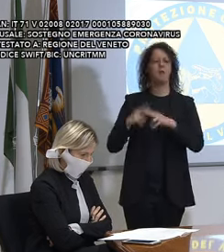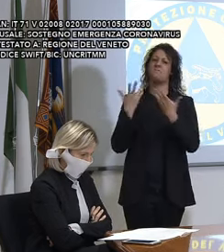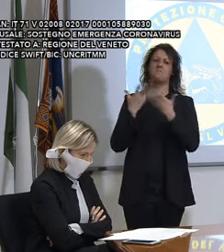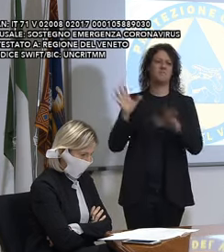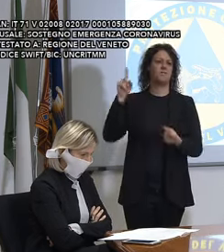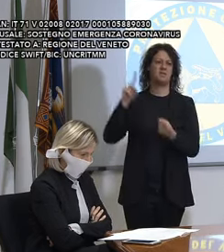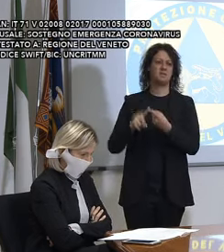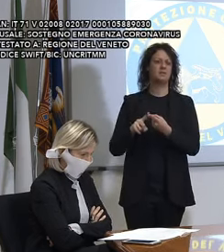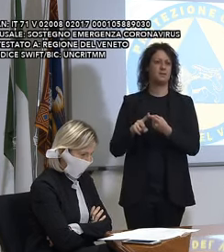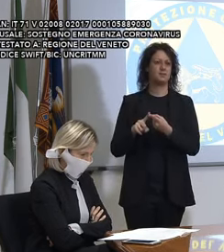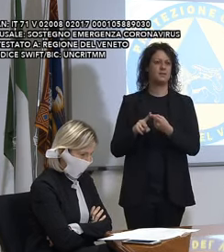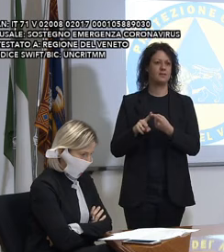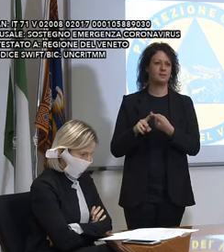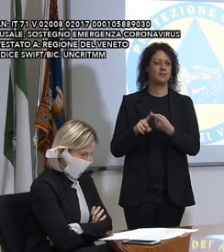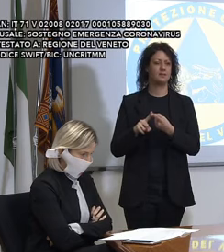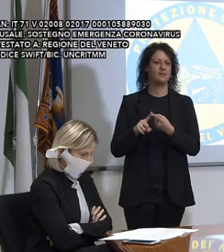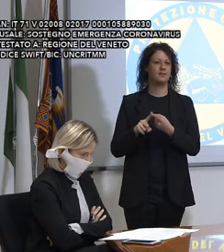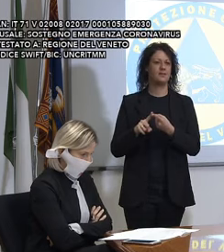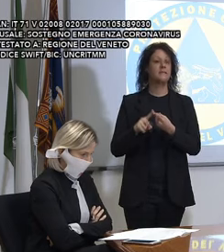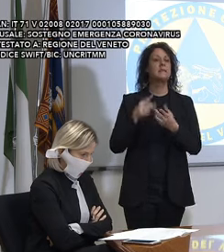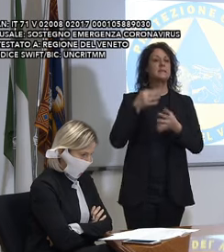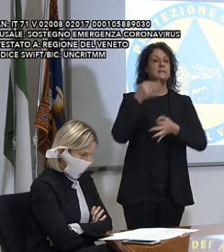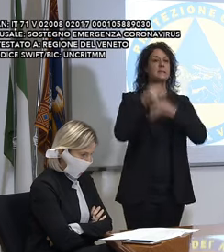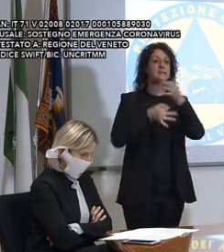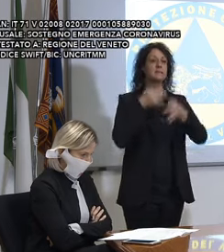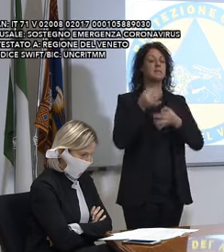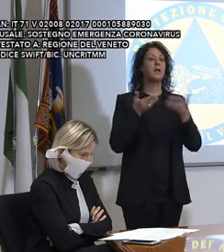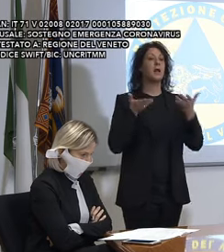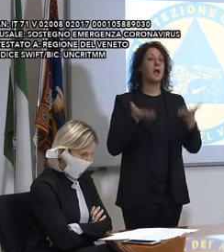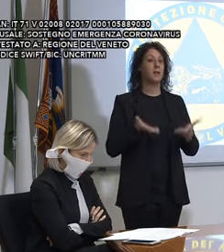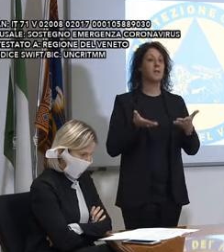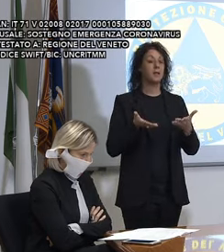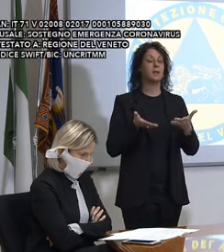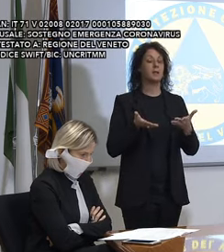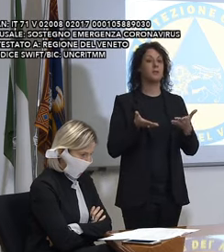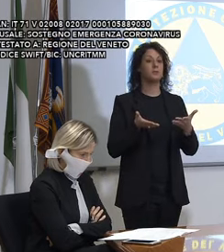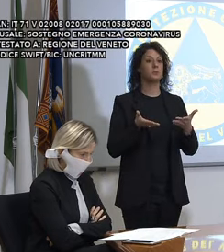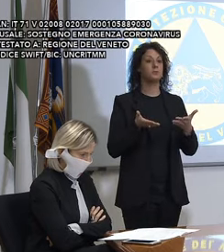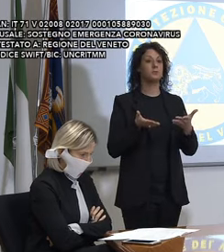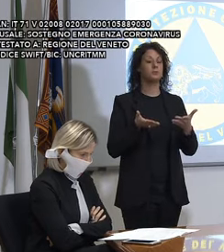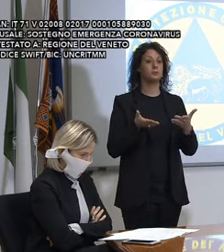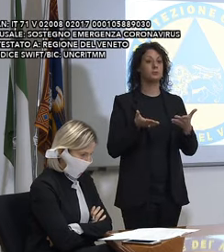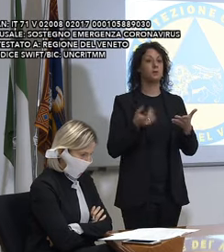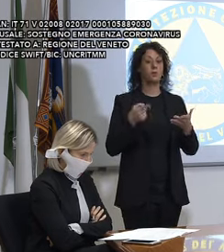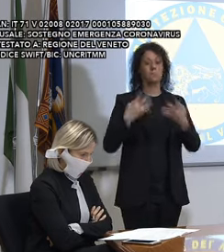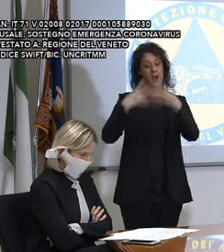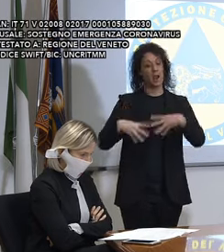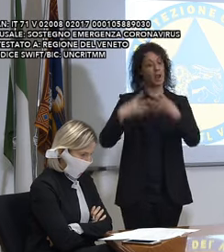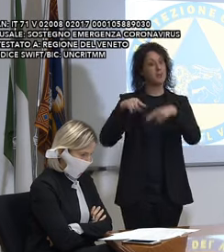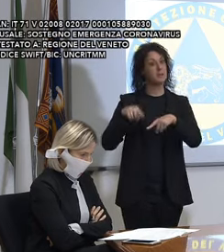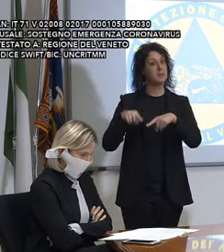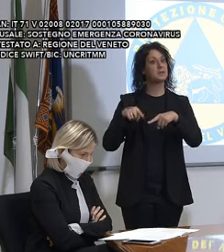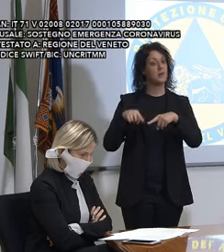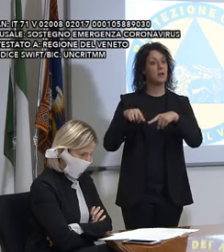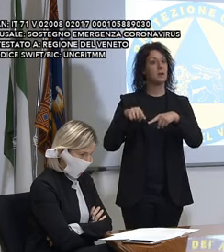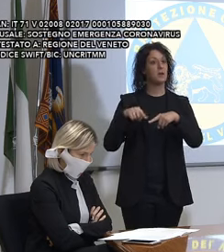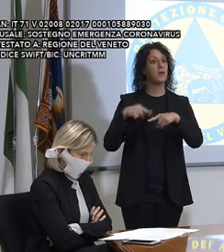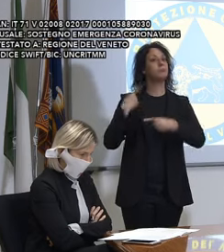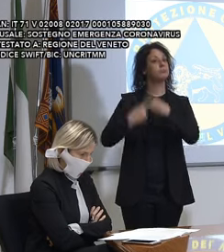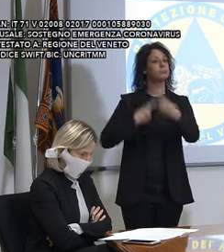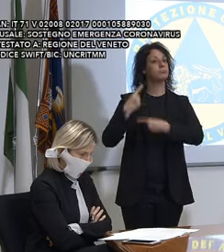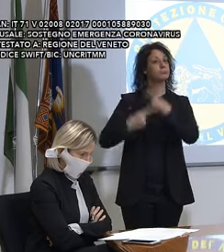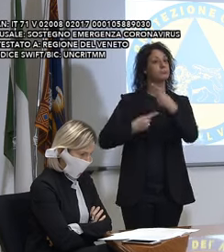tutta quella parte, diciamo, di processazione a disposizione di quei macchinari verrà dedicata